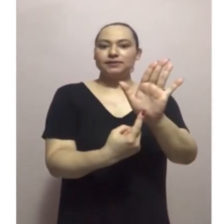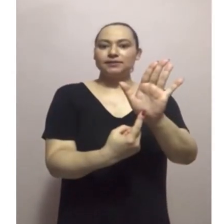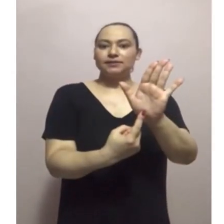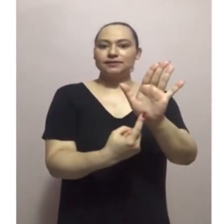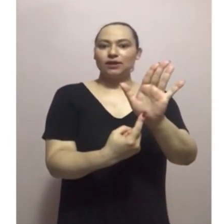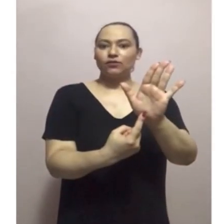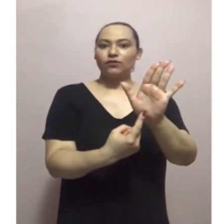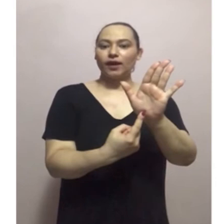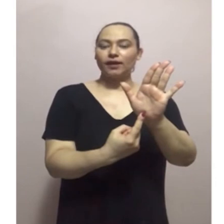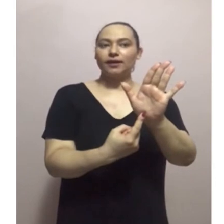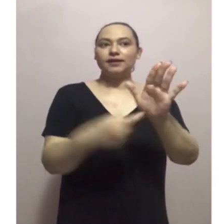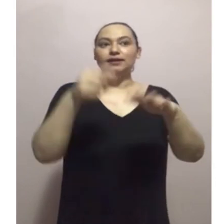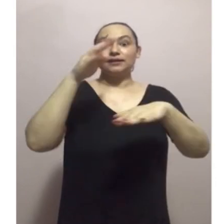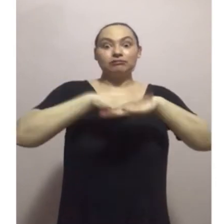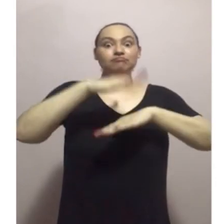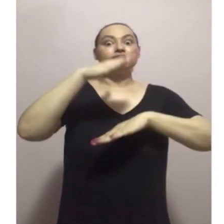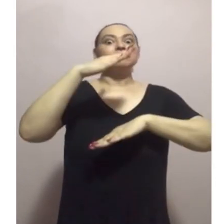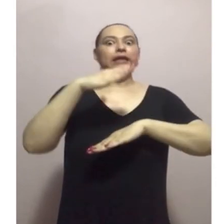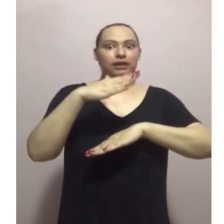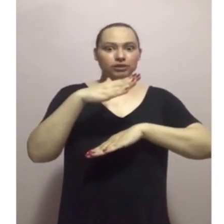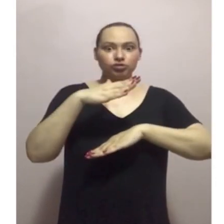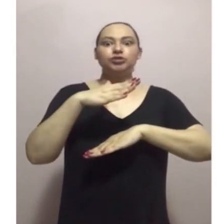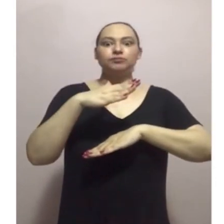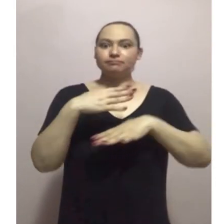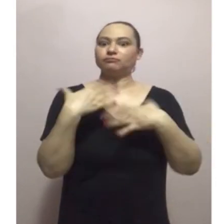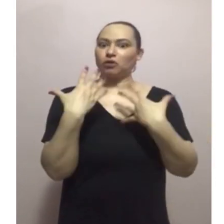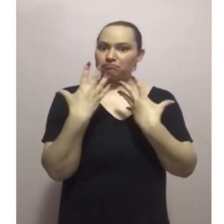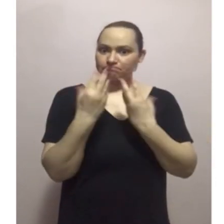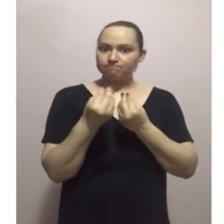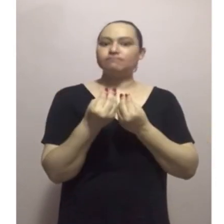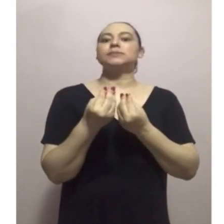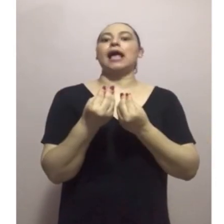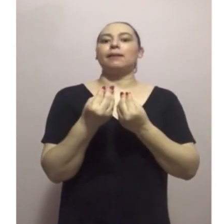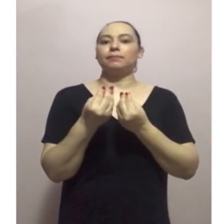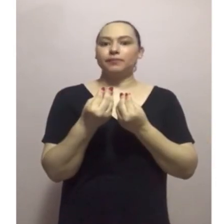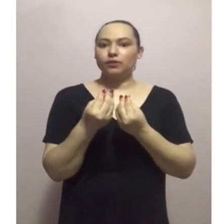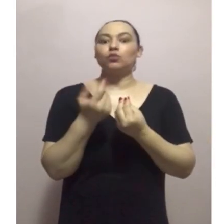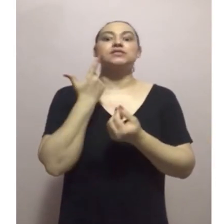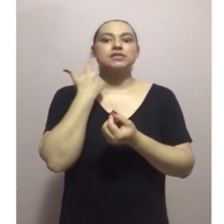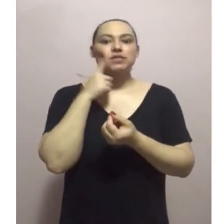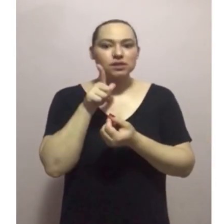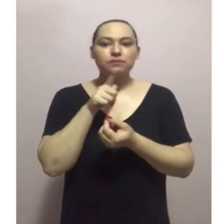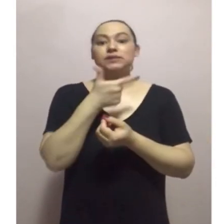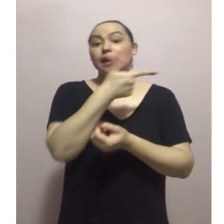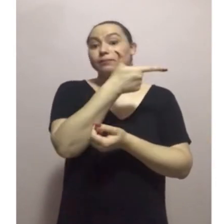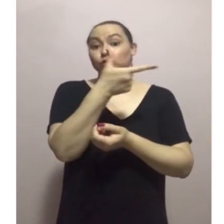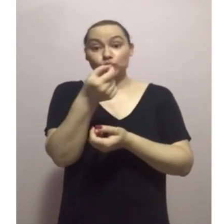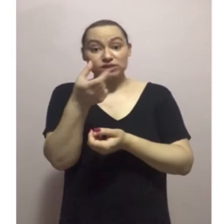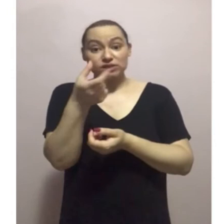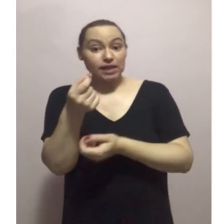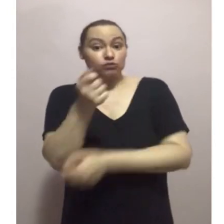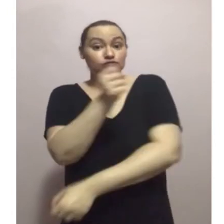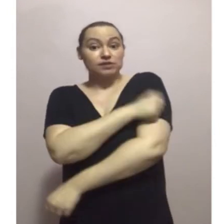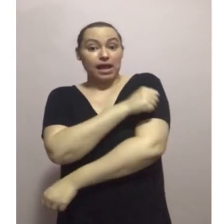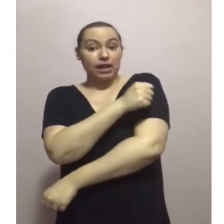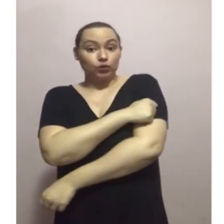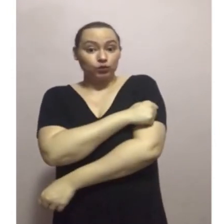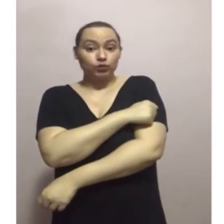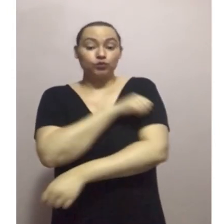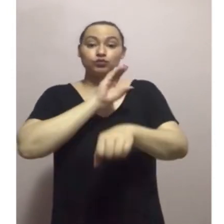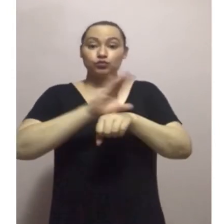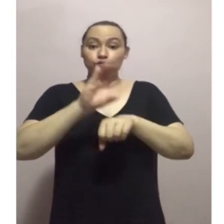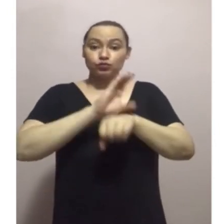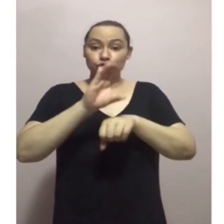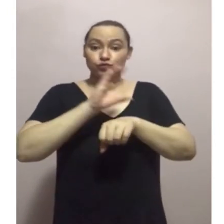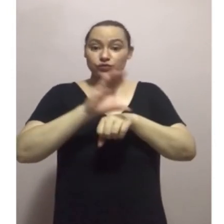bem grande. Nossa, E esse curso, enorme. com 7 disciplinas, e são 200 alunos, o